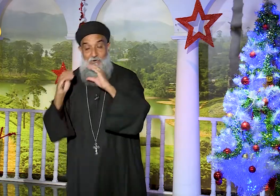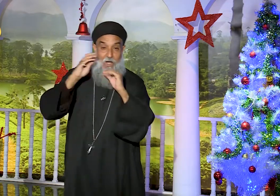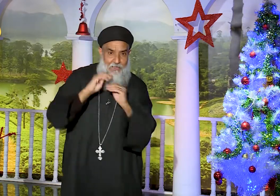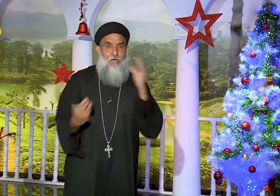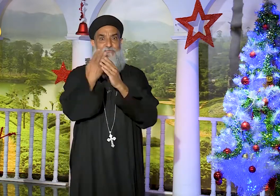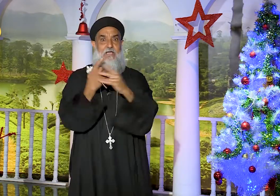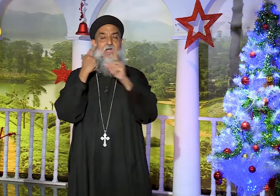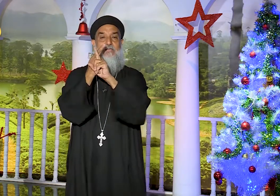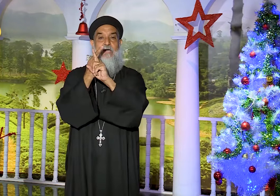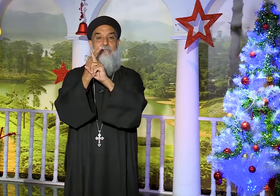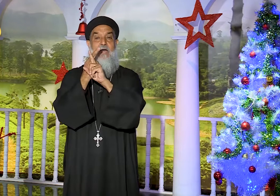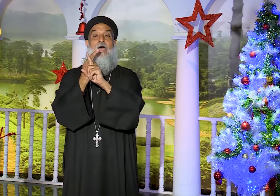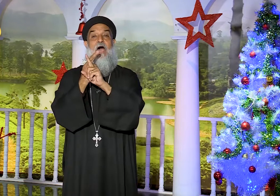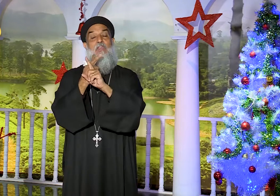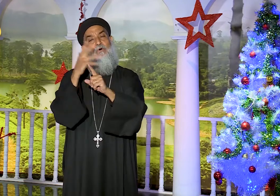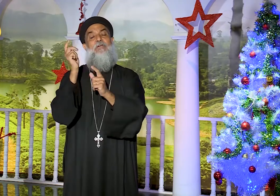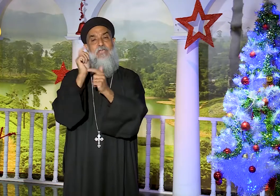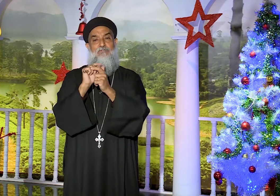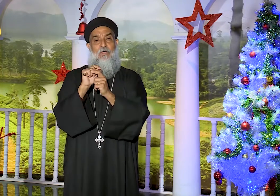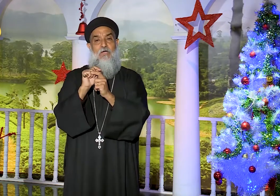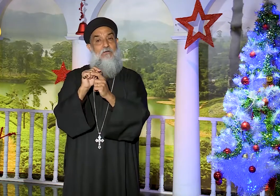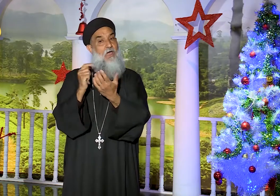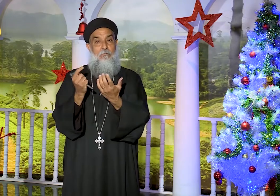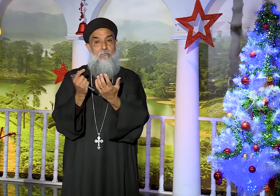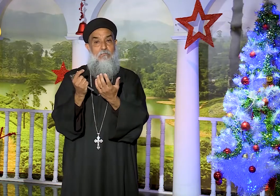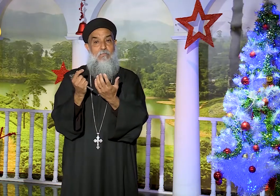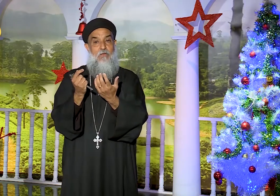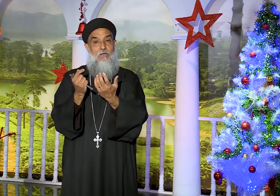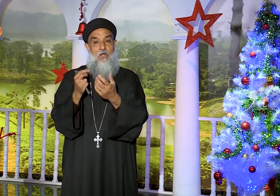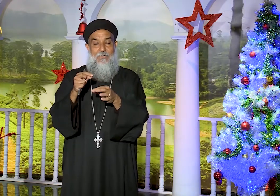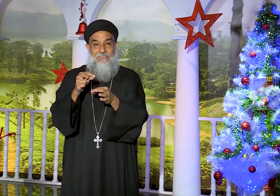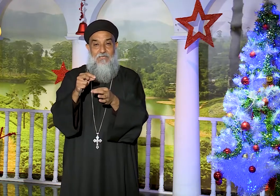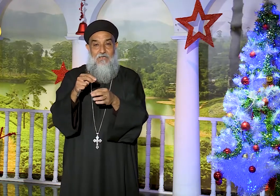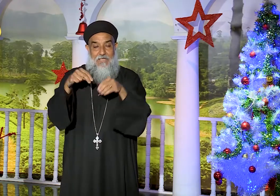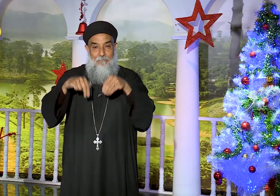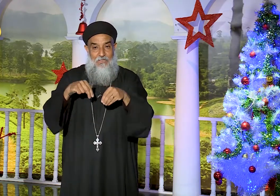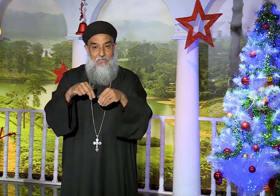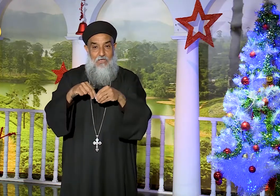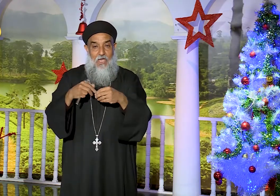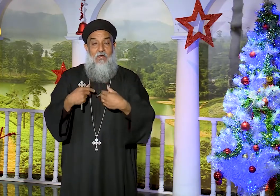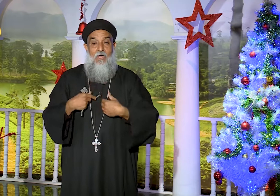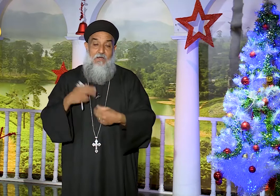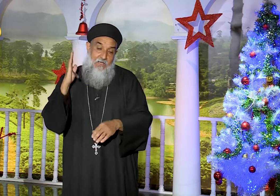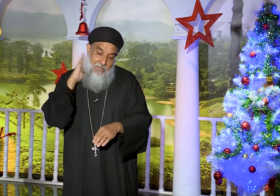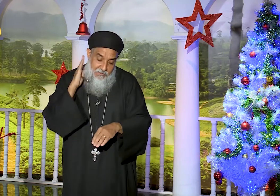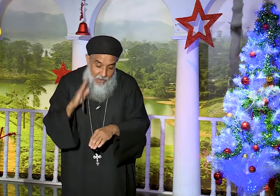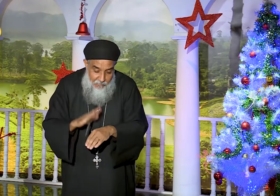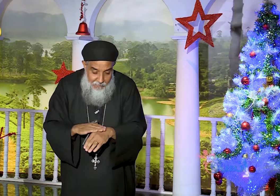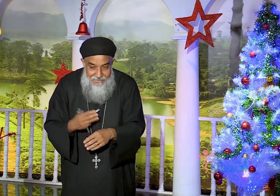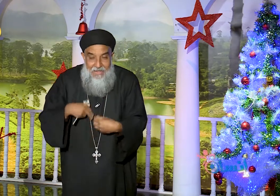مع بعض، مفاجأة اتقابل معاه، قال له ممكن يسوع؟ قال له نعم. قال له بس تعمدني؟ قال له انا تحت امرك بس انا